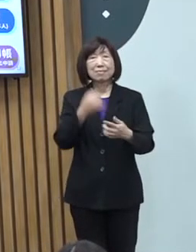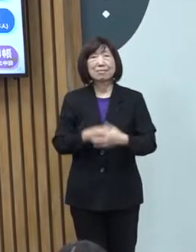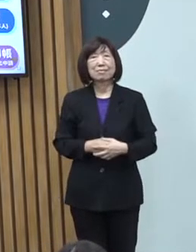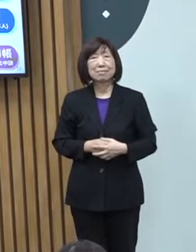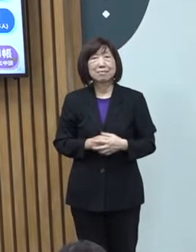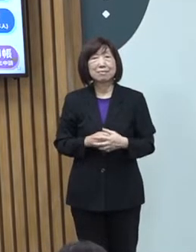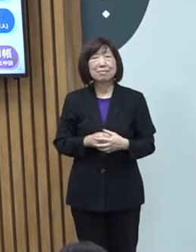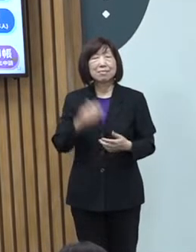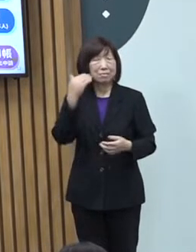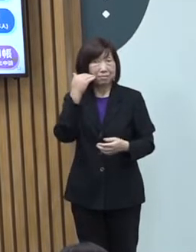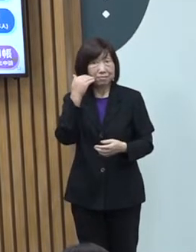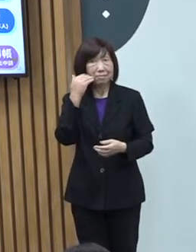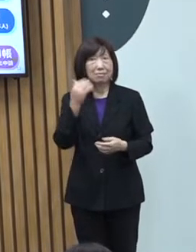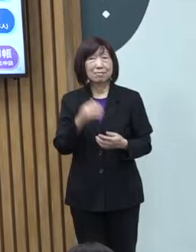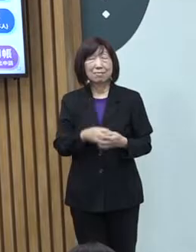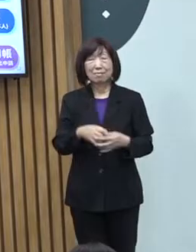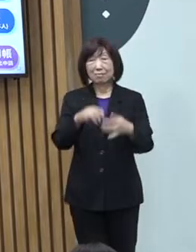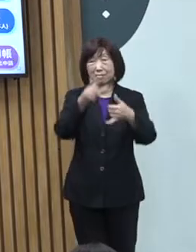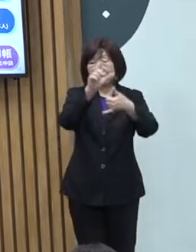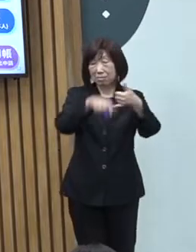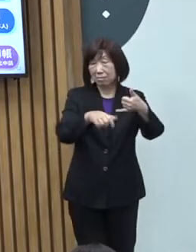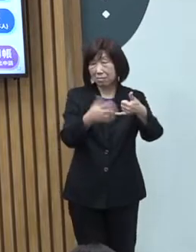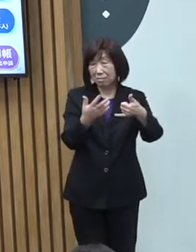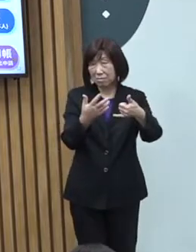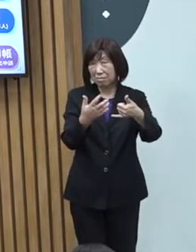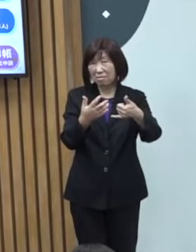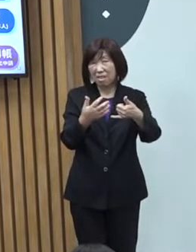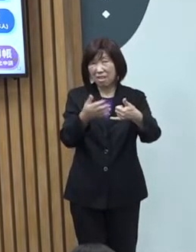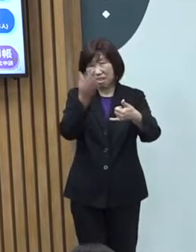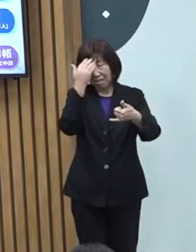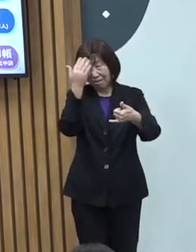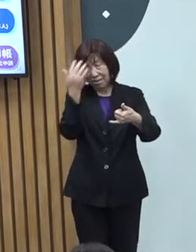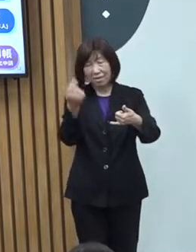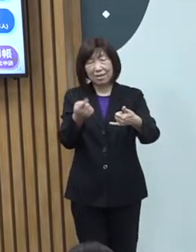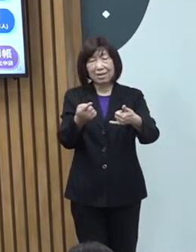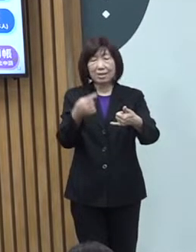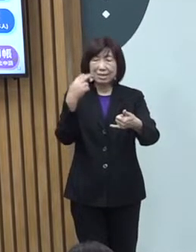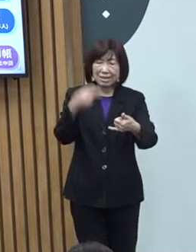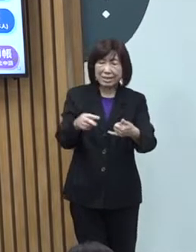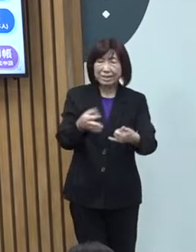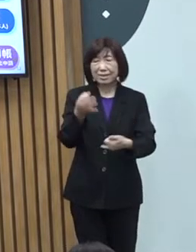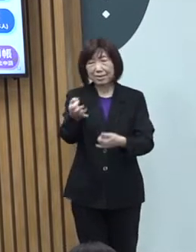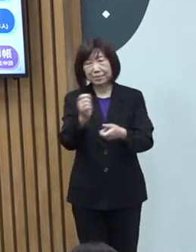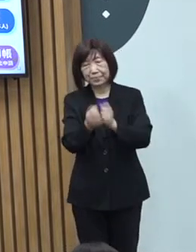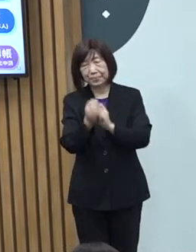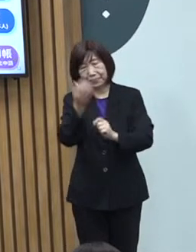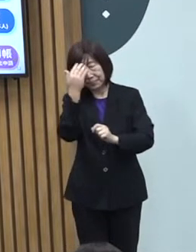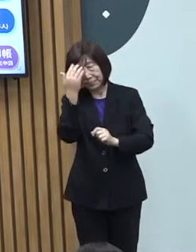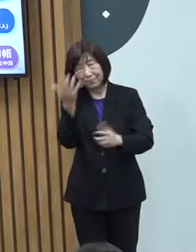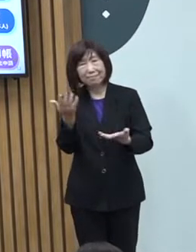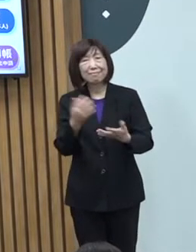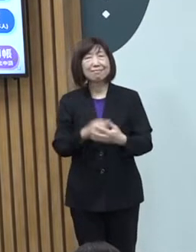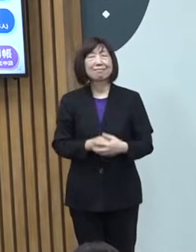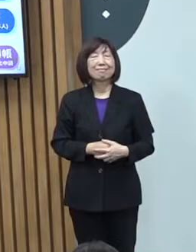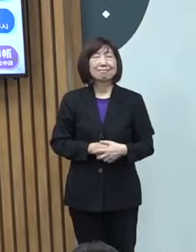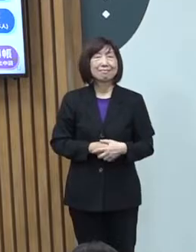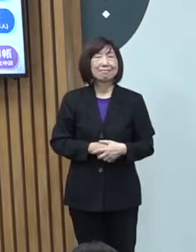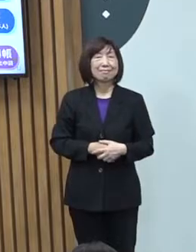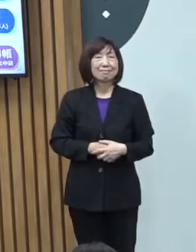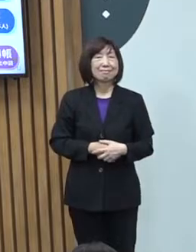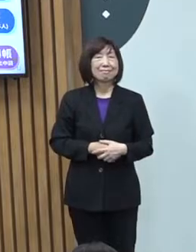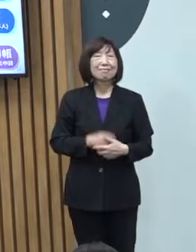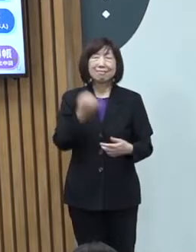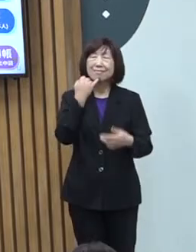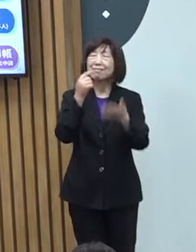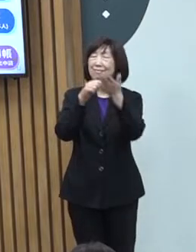税。那如果说民众觉得还要烦恼缴税这件事实在 也算是麻烦的话，当然你可